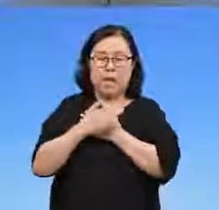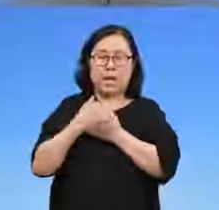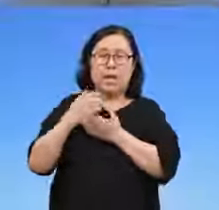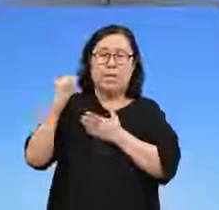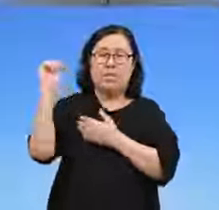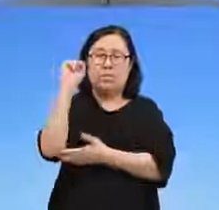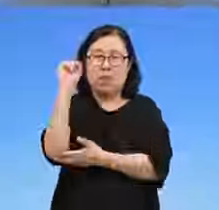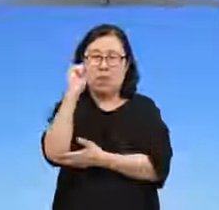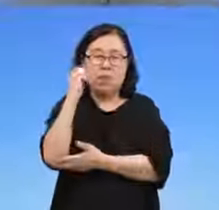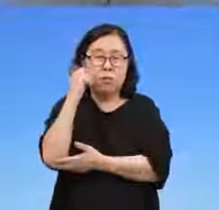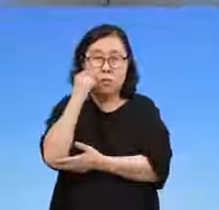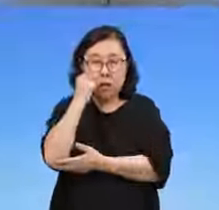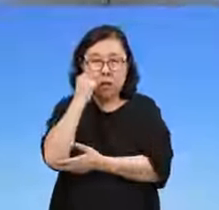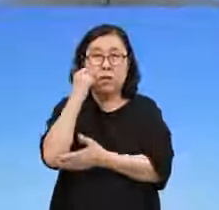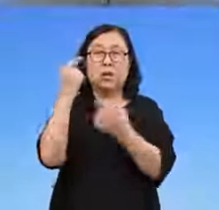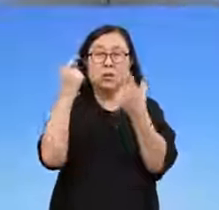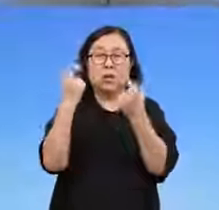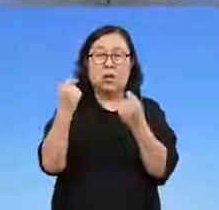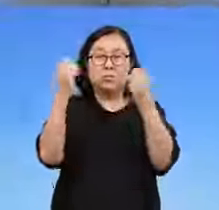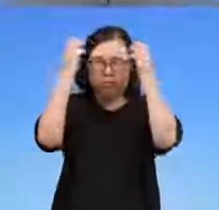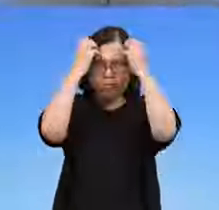있습니다. 그들을 도와야 돼요.